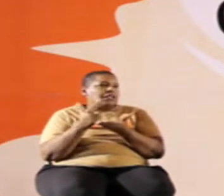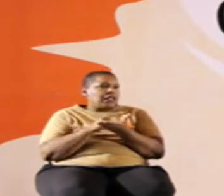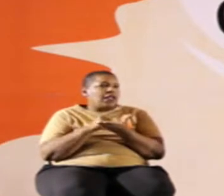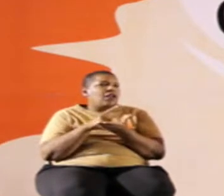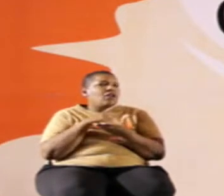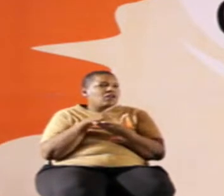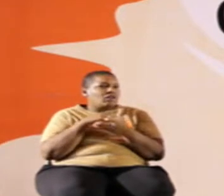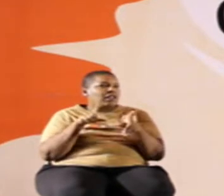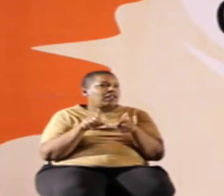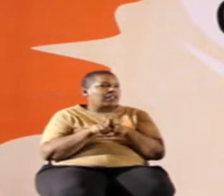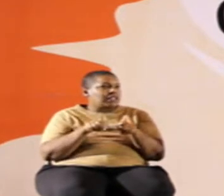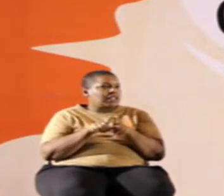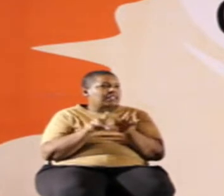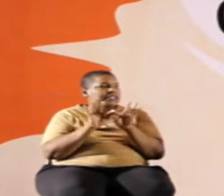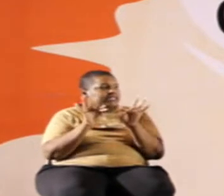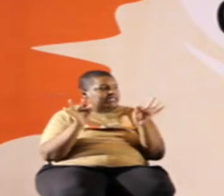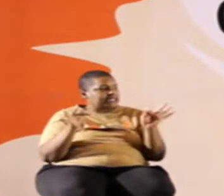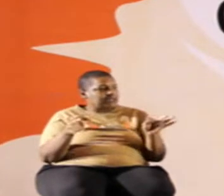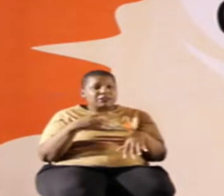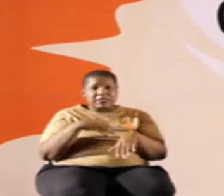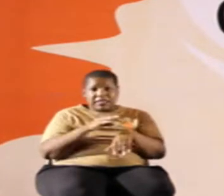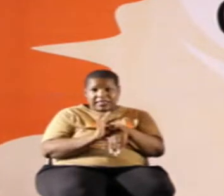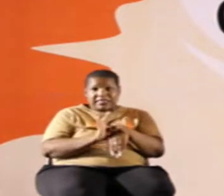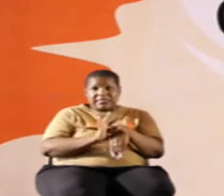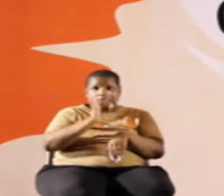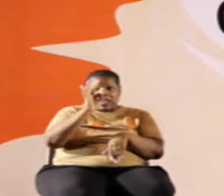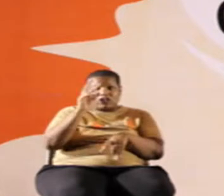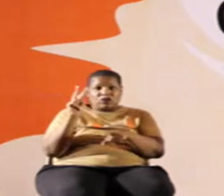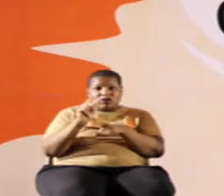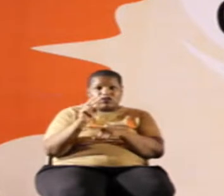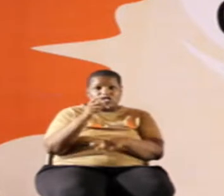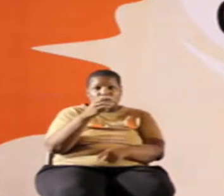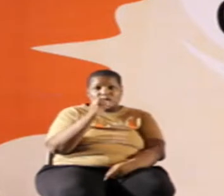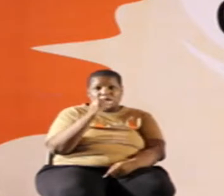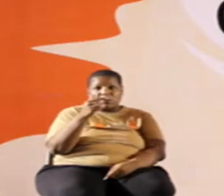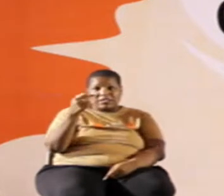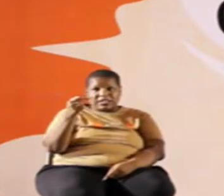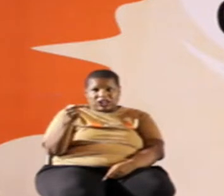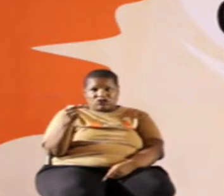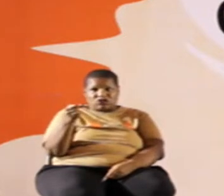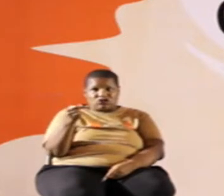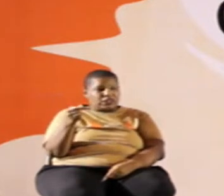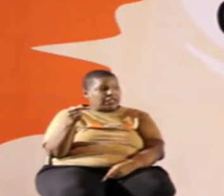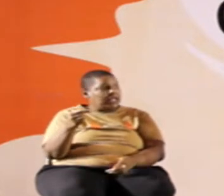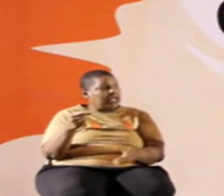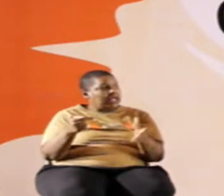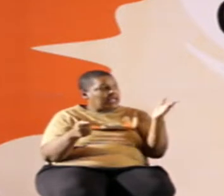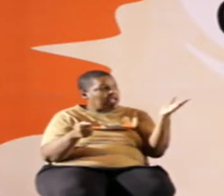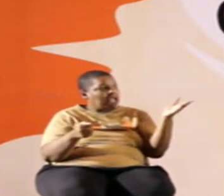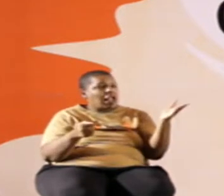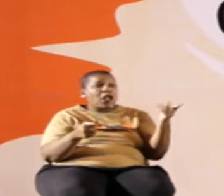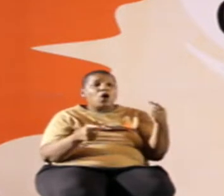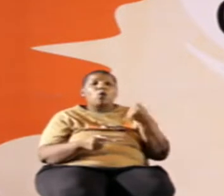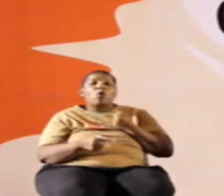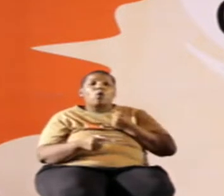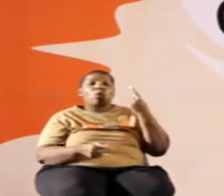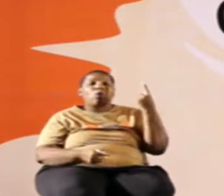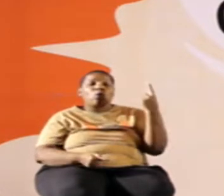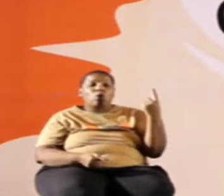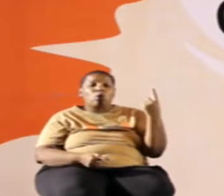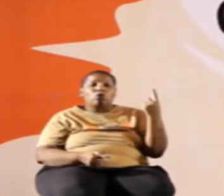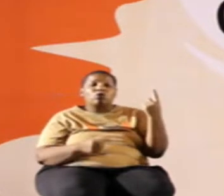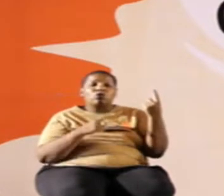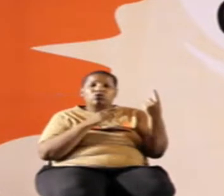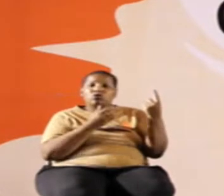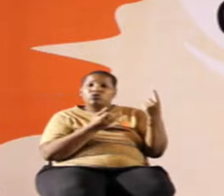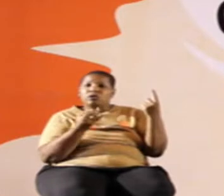versão simplificada da tese que eu defendi em 2007. Mas o que é esse livro aqui? Esse livro é o volume 1 da coleção